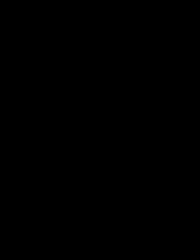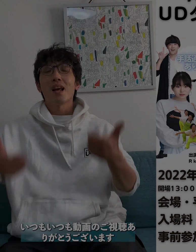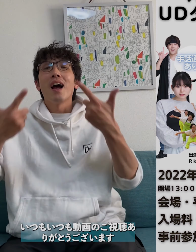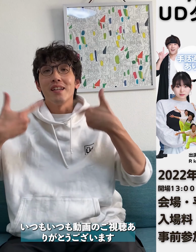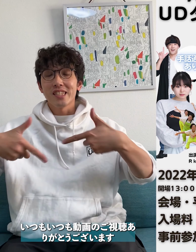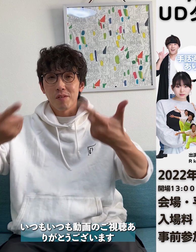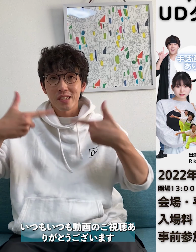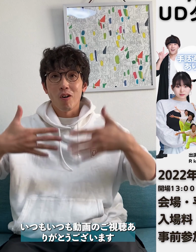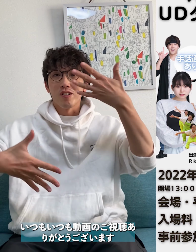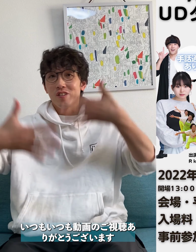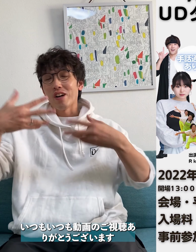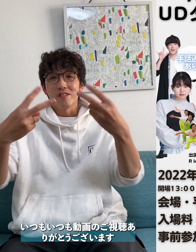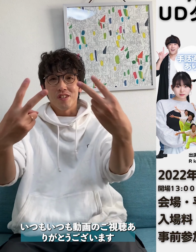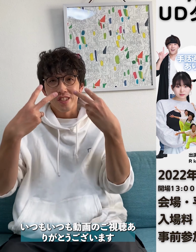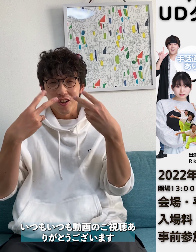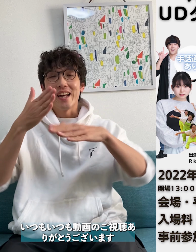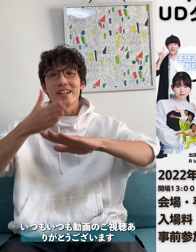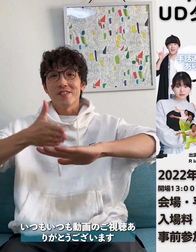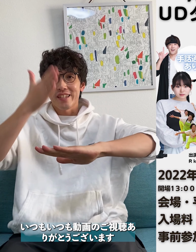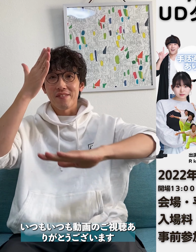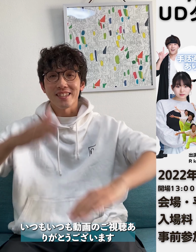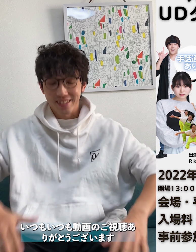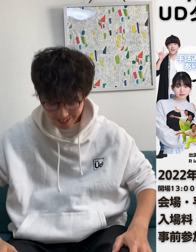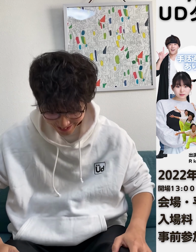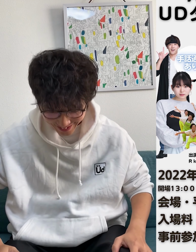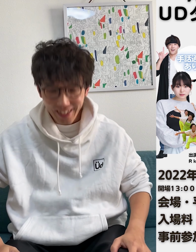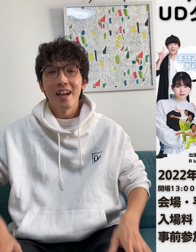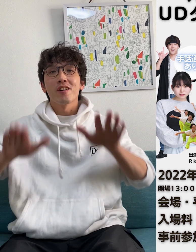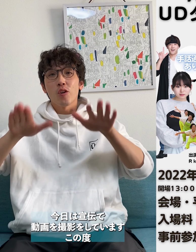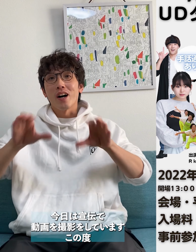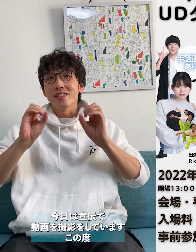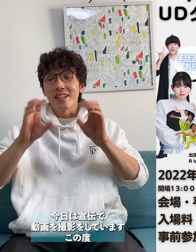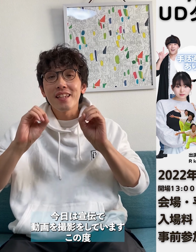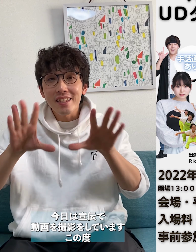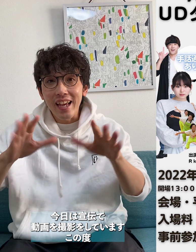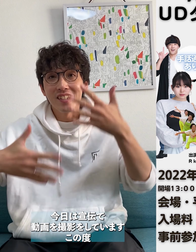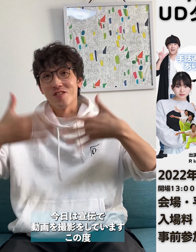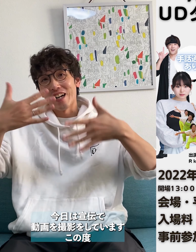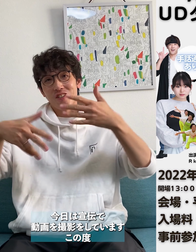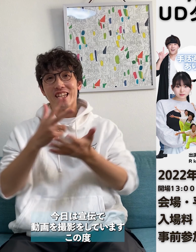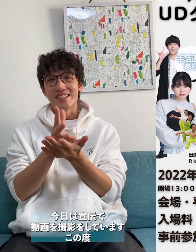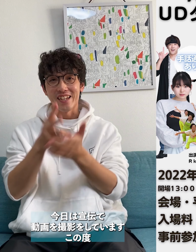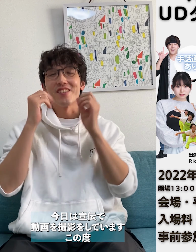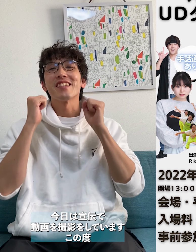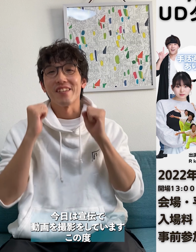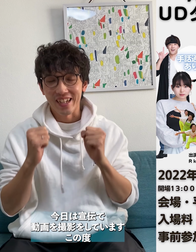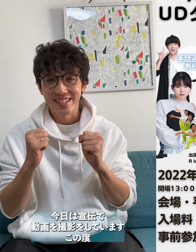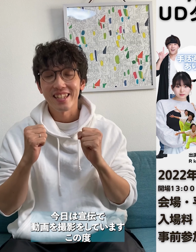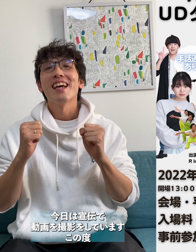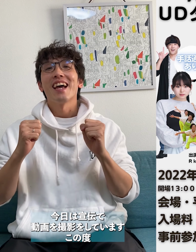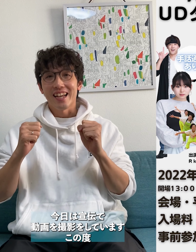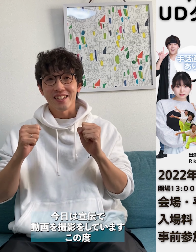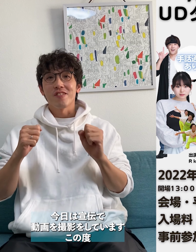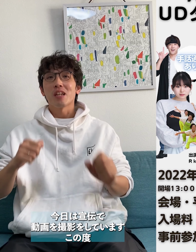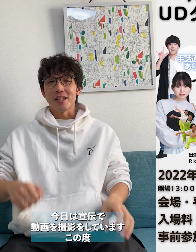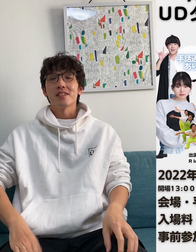いつもいつも動画のご視聴ありがとうございます今日は宣伝で動画を撮影をしています